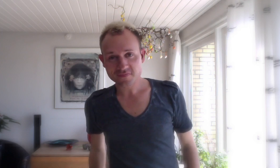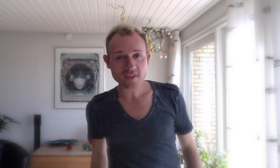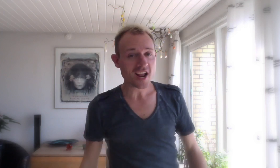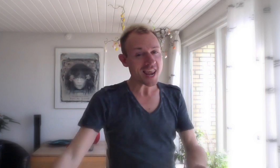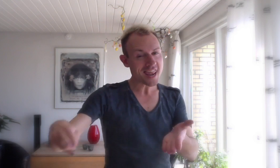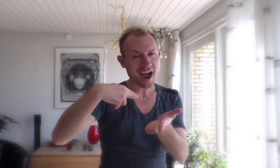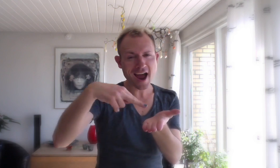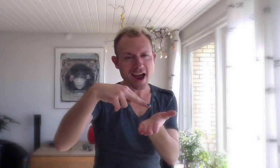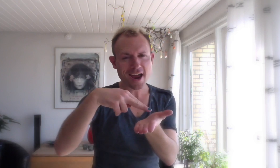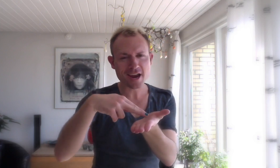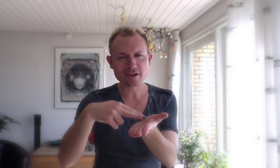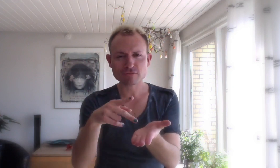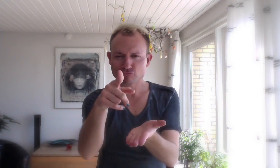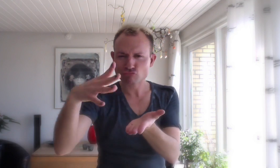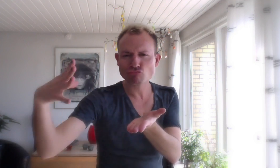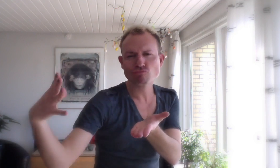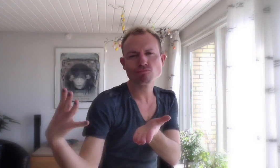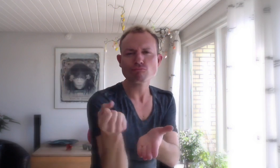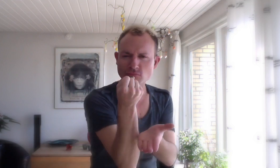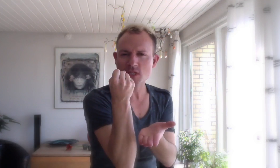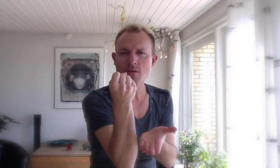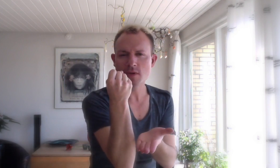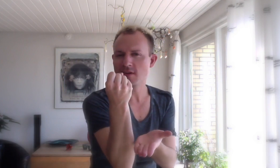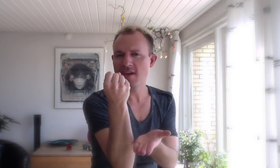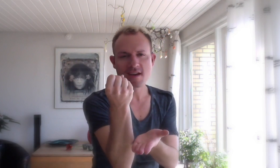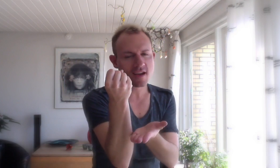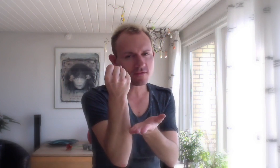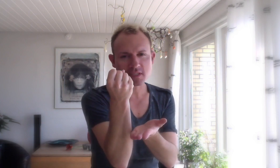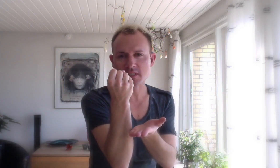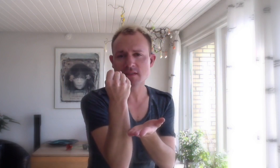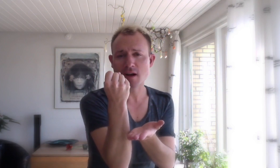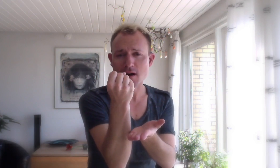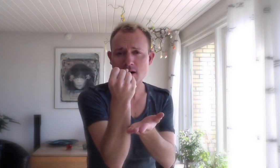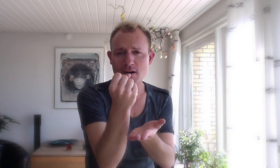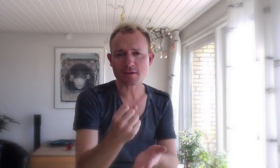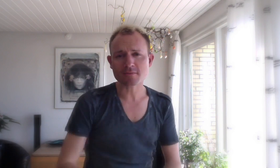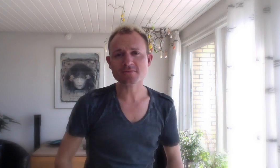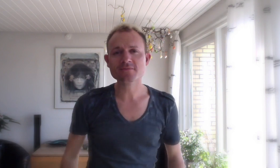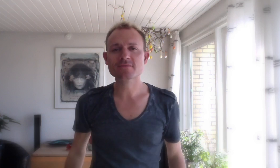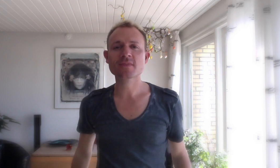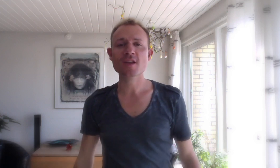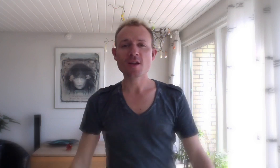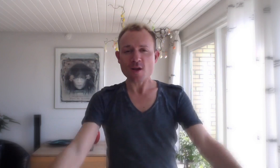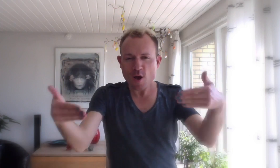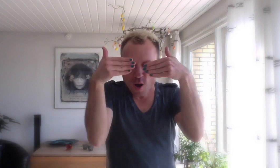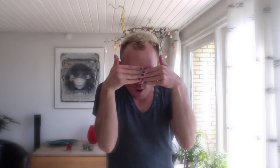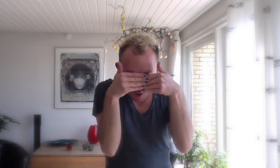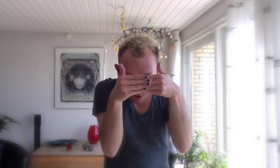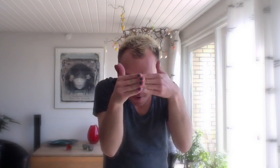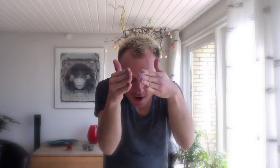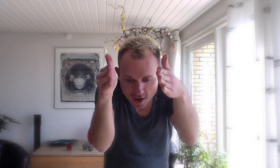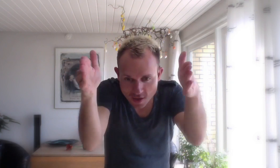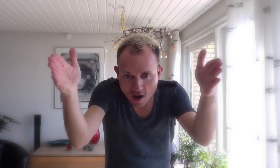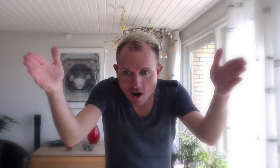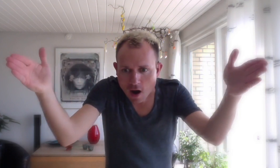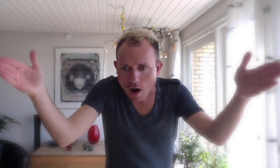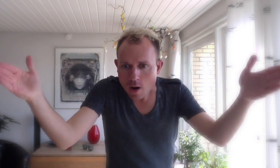Life gets you every time Open up You